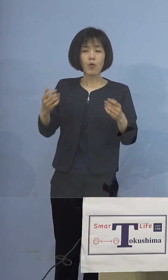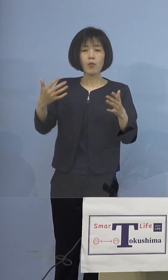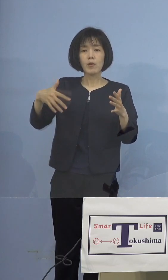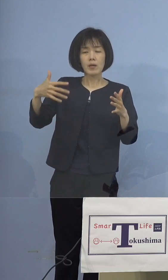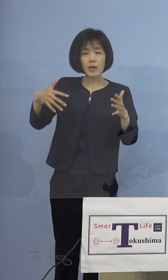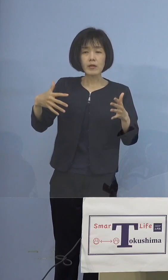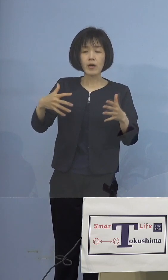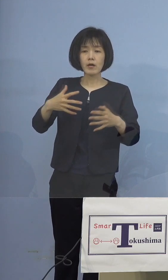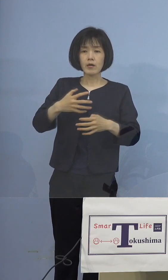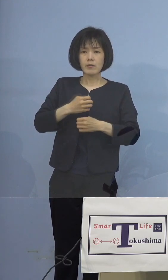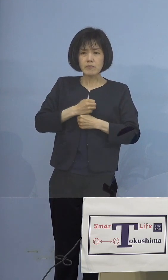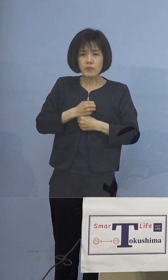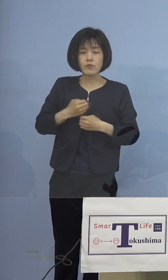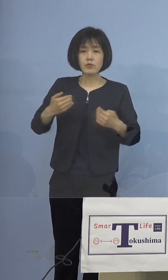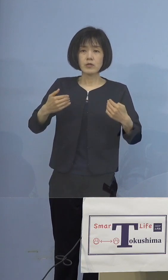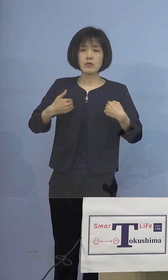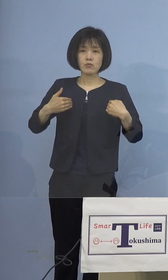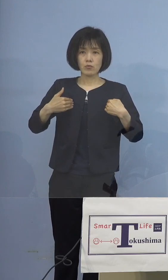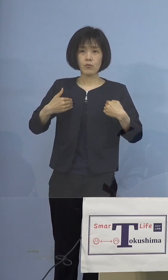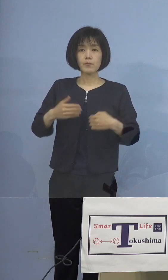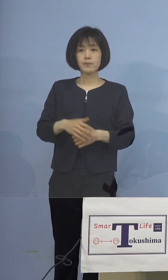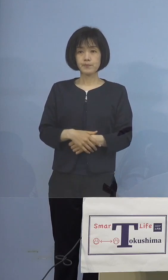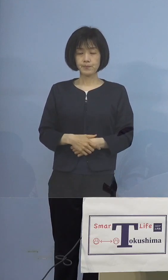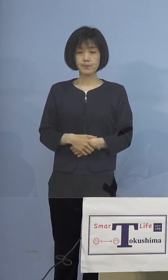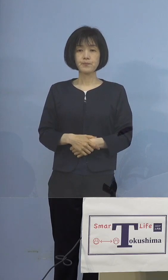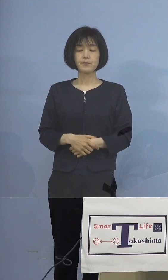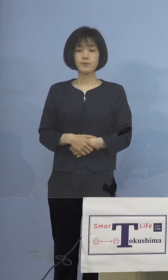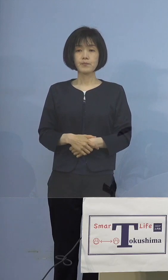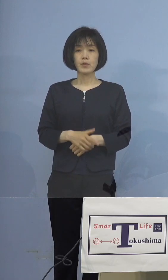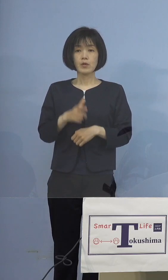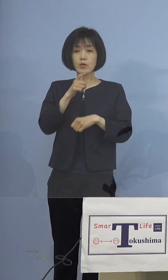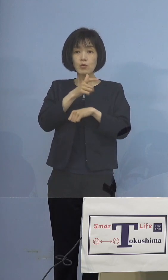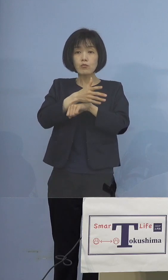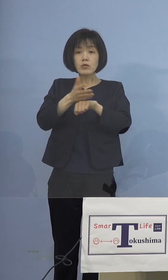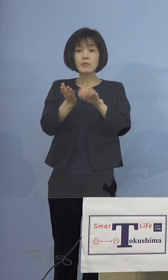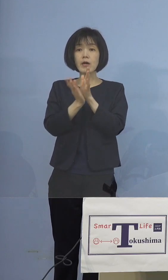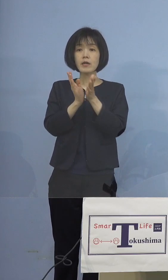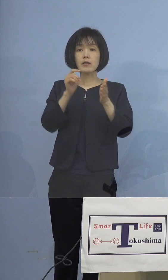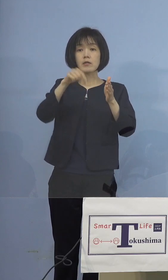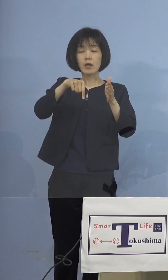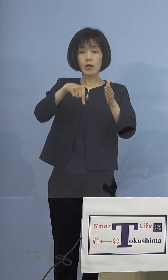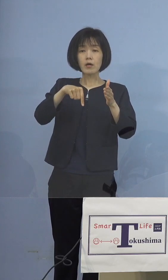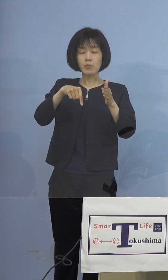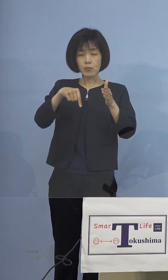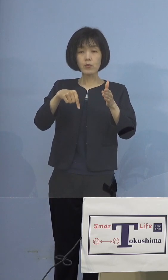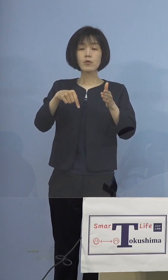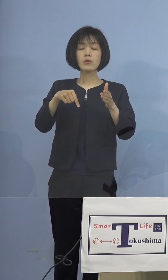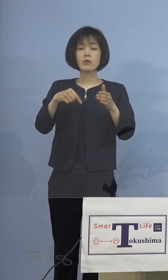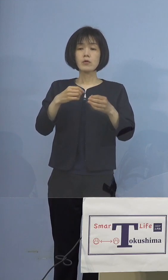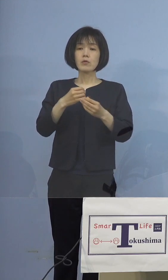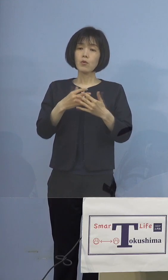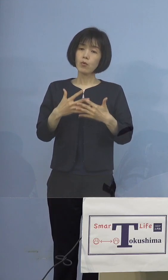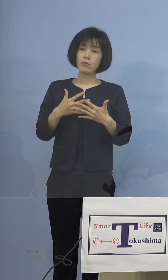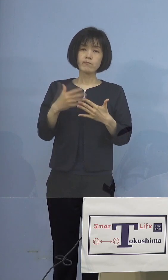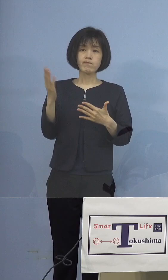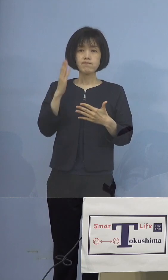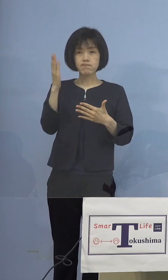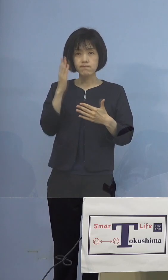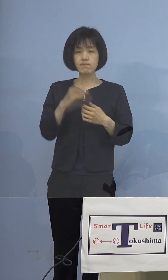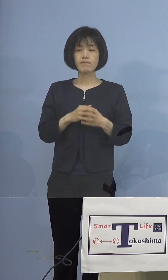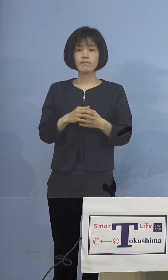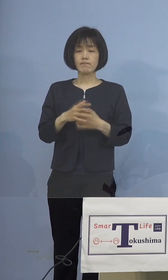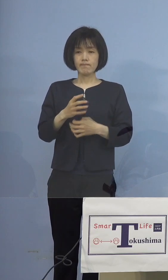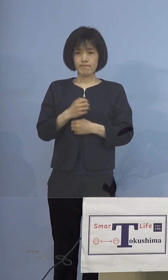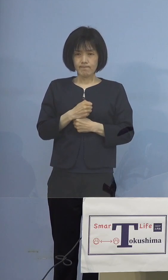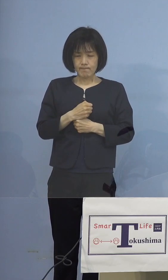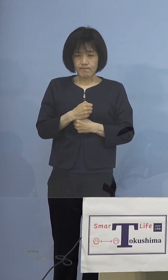いている地域もあります。本県においても引き続き気を緩めず強い危機